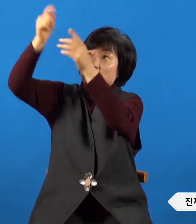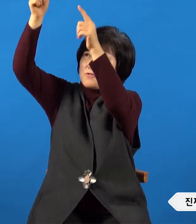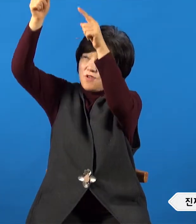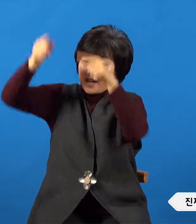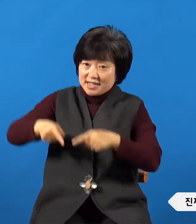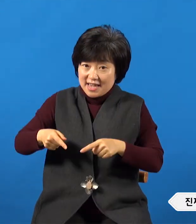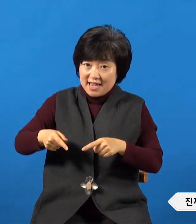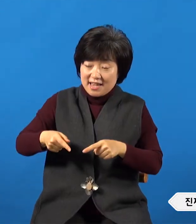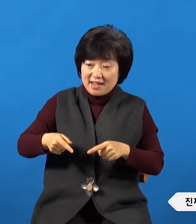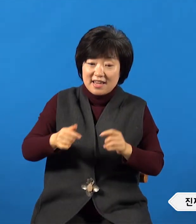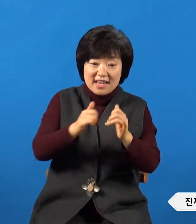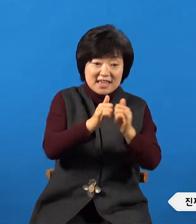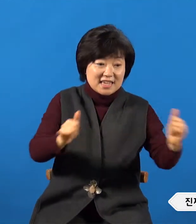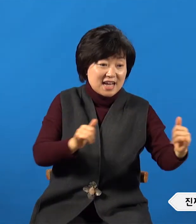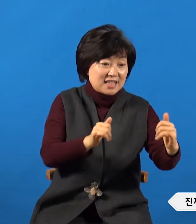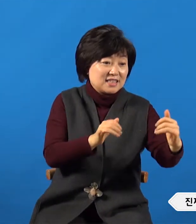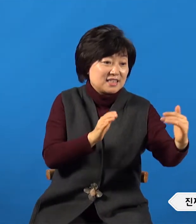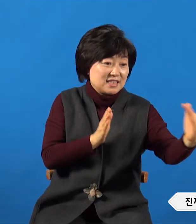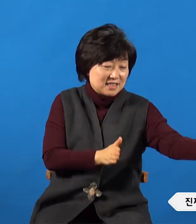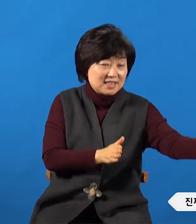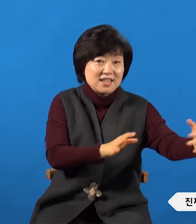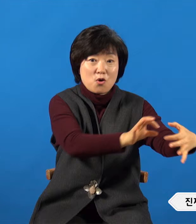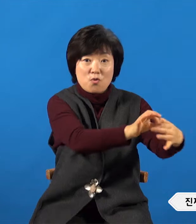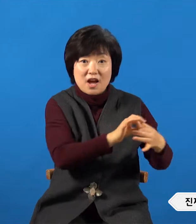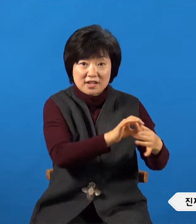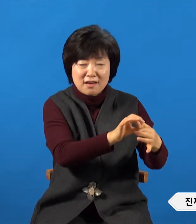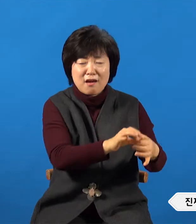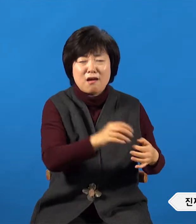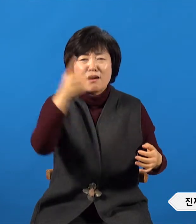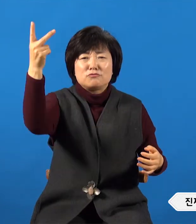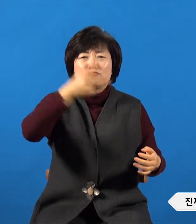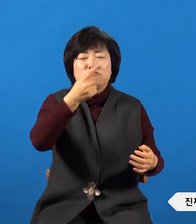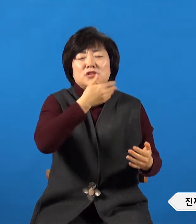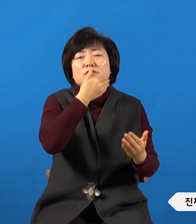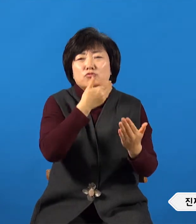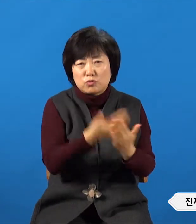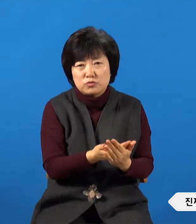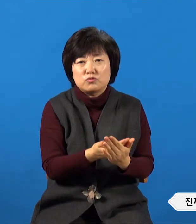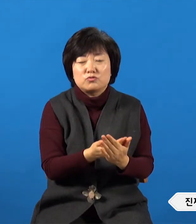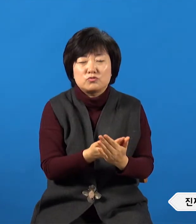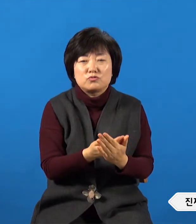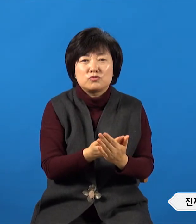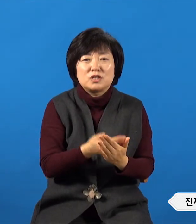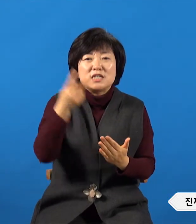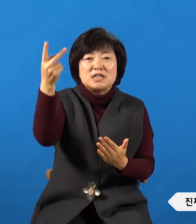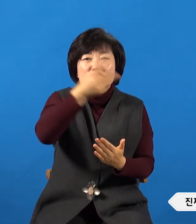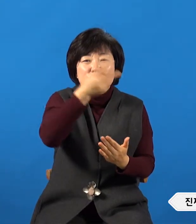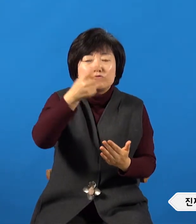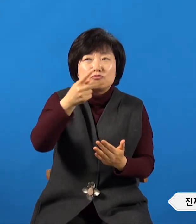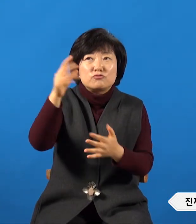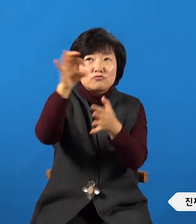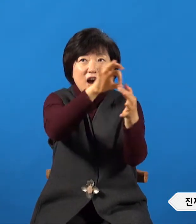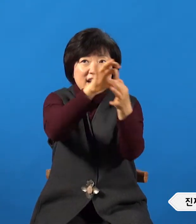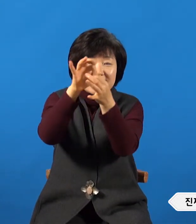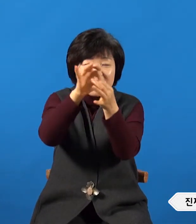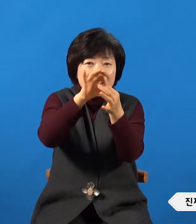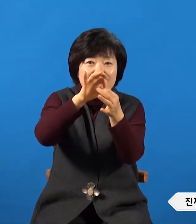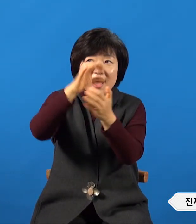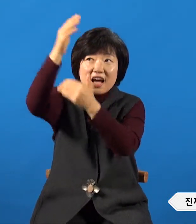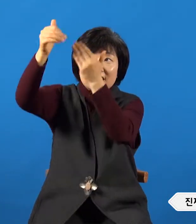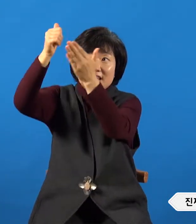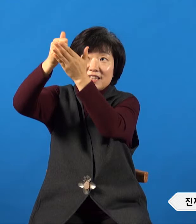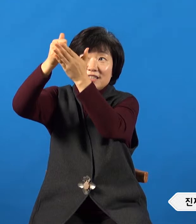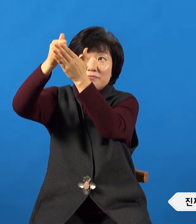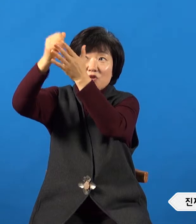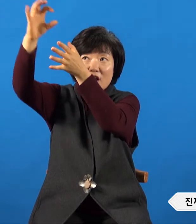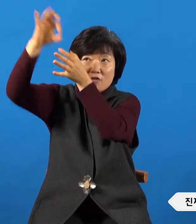관계와 수평적인 관계를 성경은 둘 다 소중히 여기시며 이 두 가지 관계 가운데는 깊은 관계가 있다는